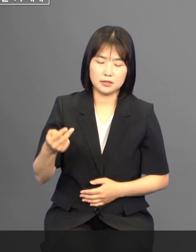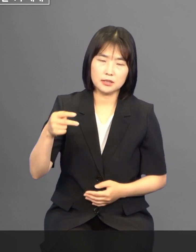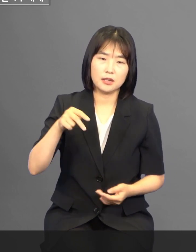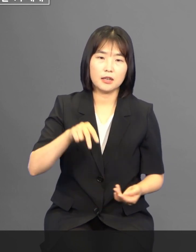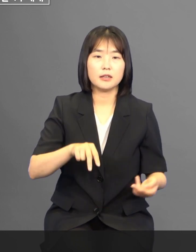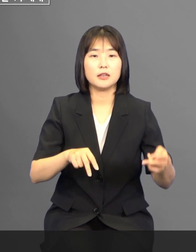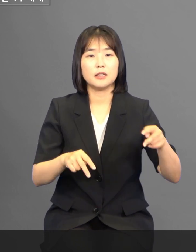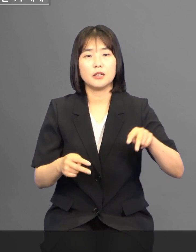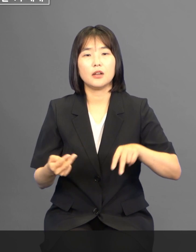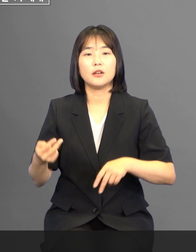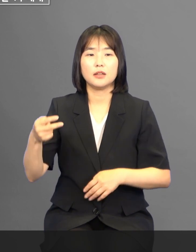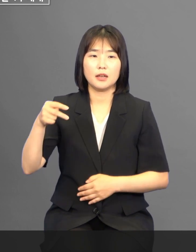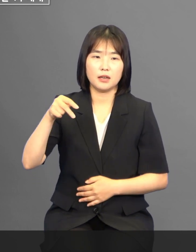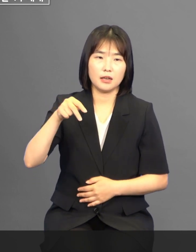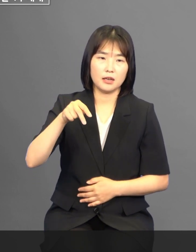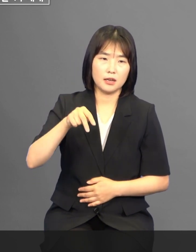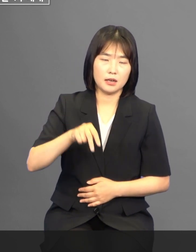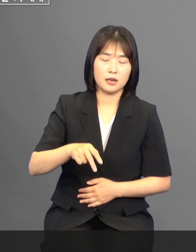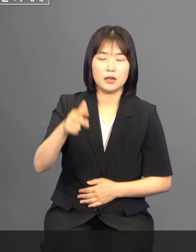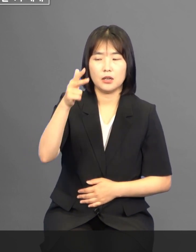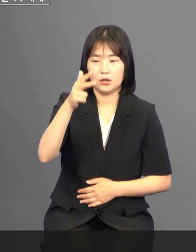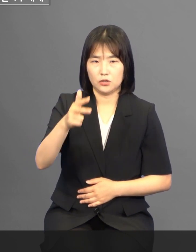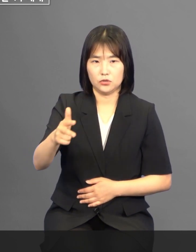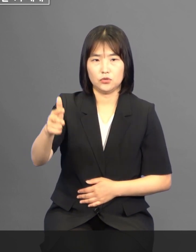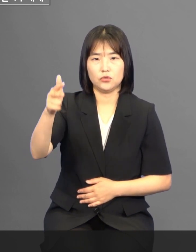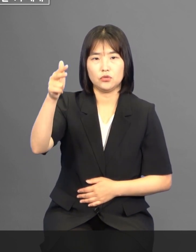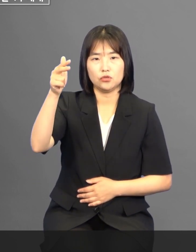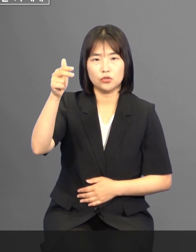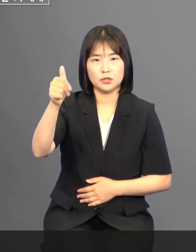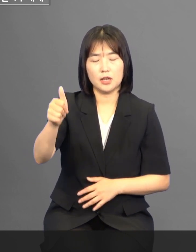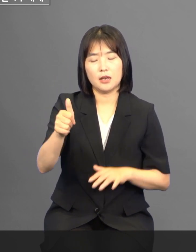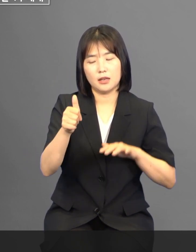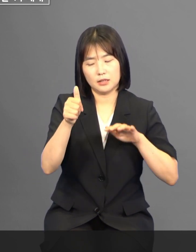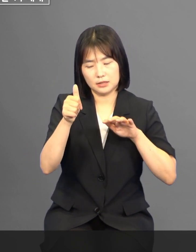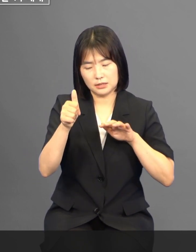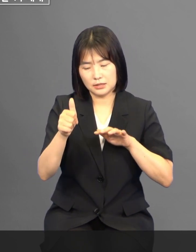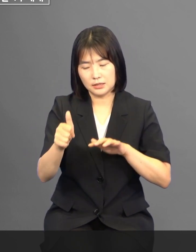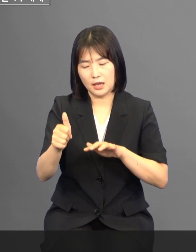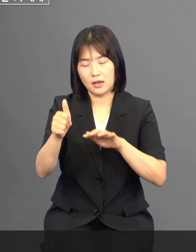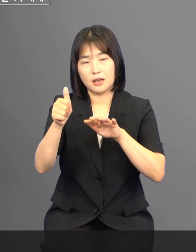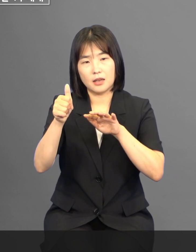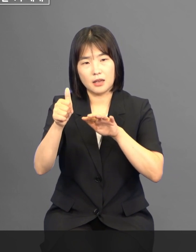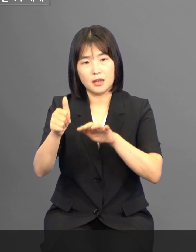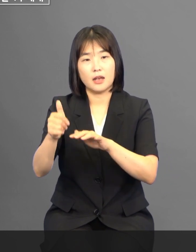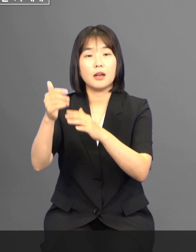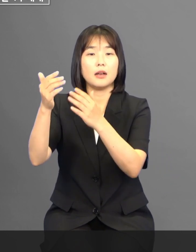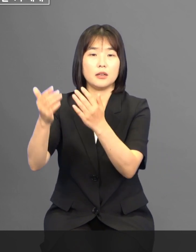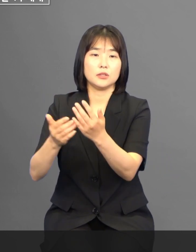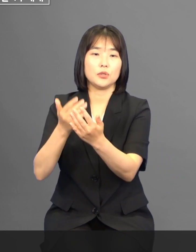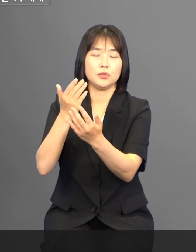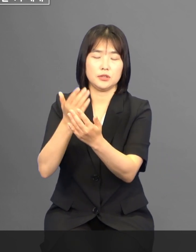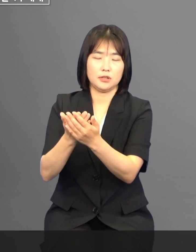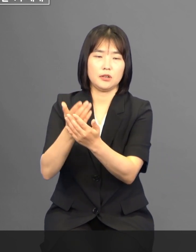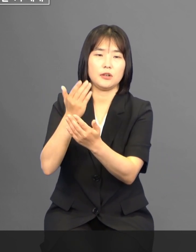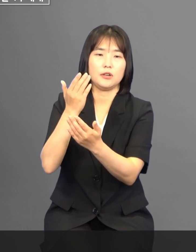우리 이제 일어나 주 따르게